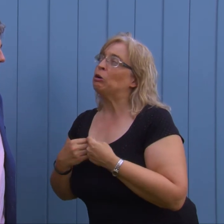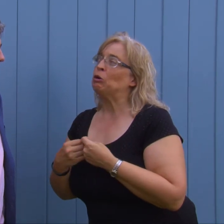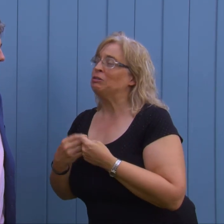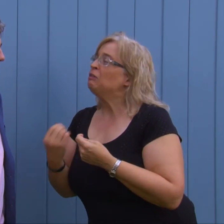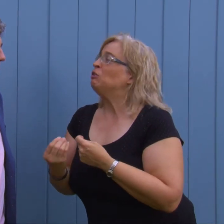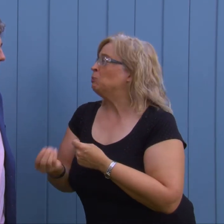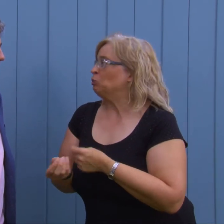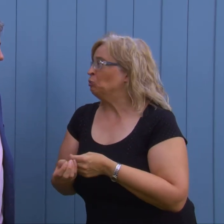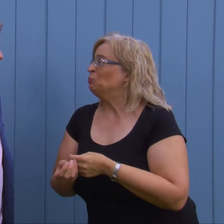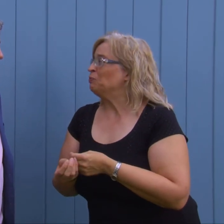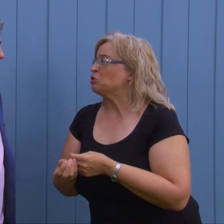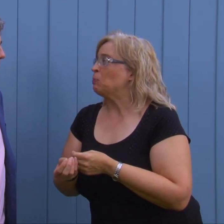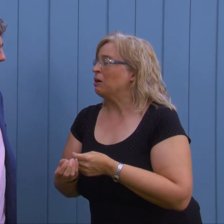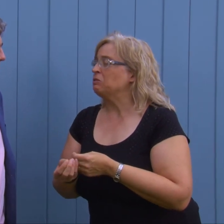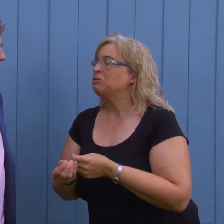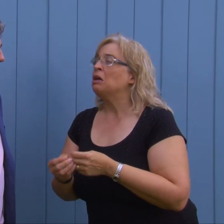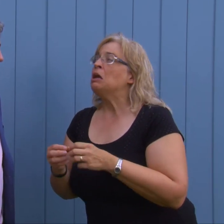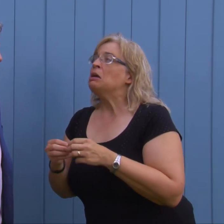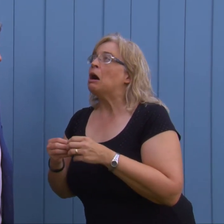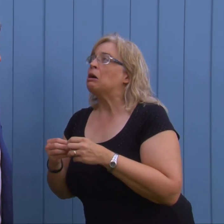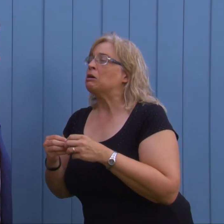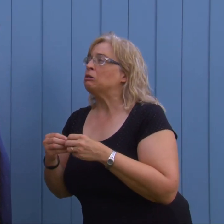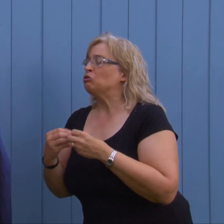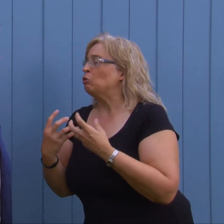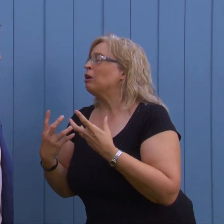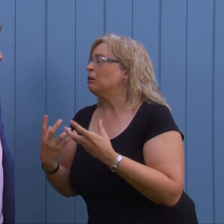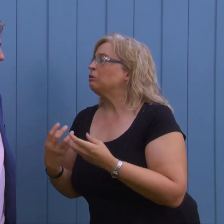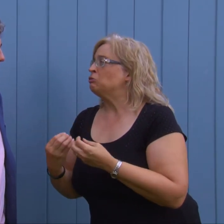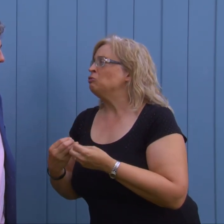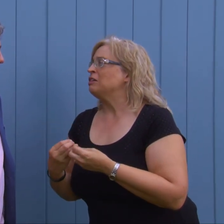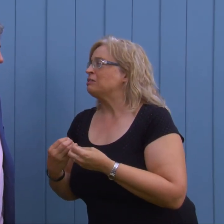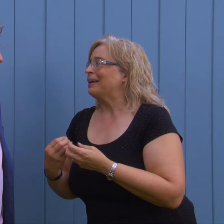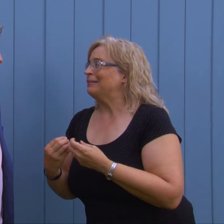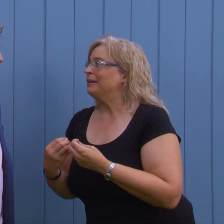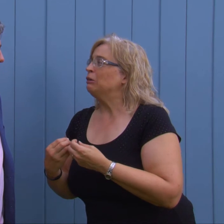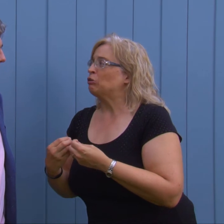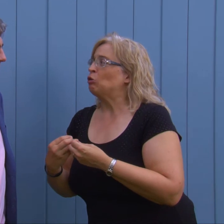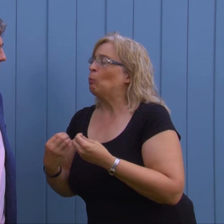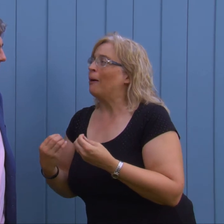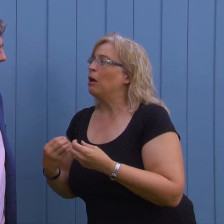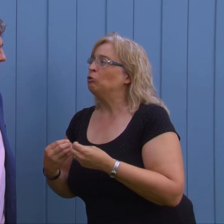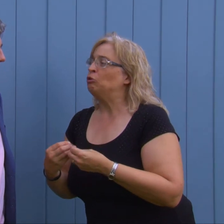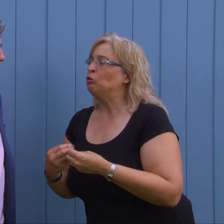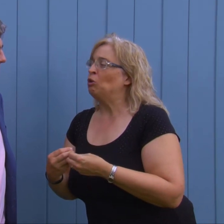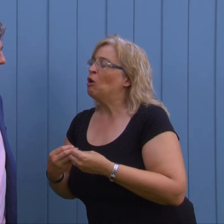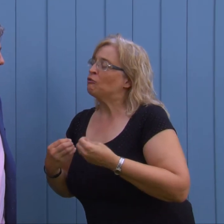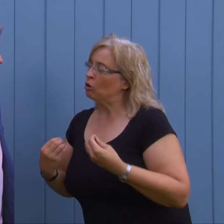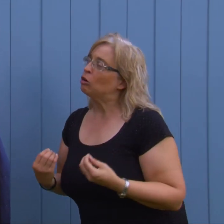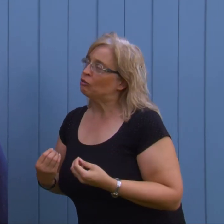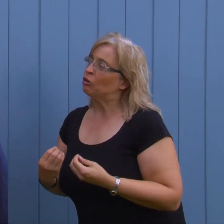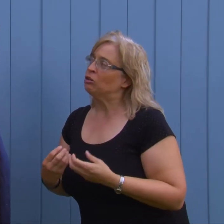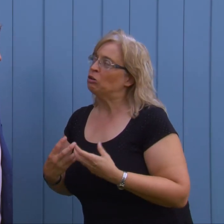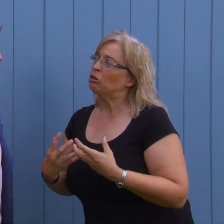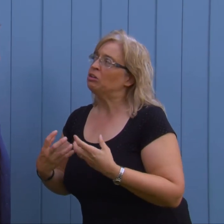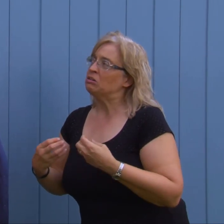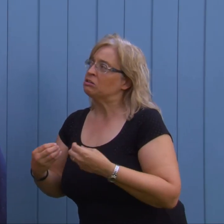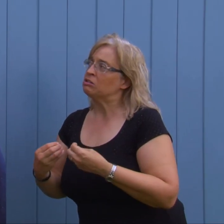un défi pour nous, je pense. Mm-hmm. Ce qu'on a entendu, c'est que certains, lorsqu'on parle de francophones, il y en a qui se